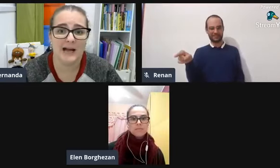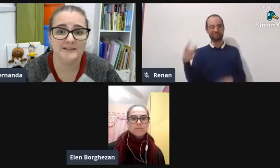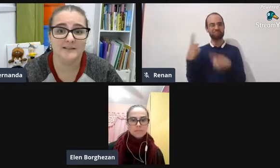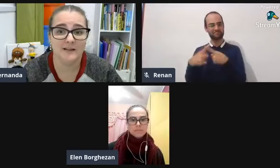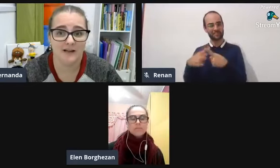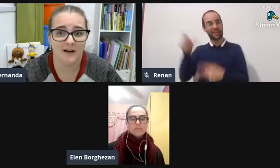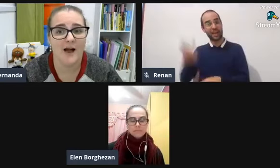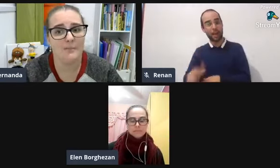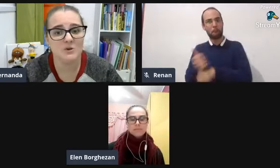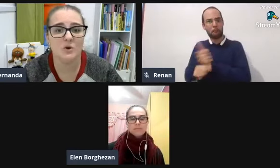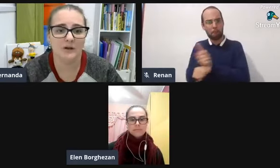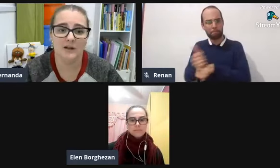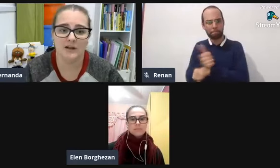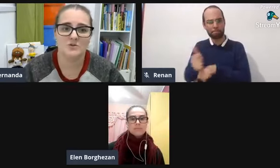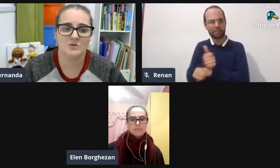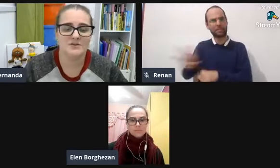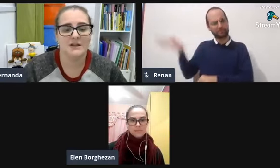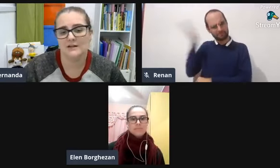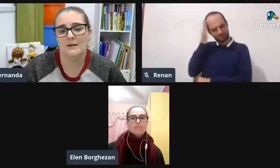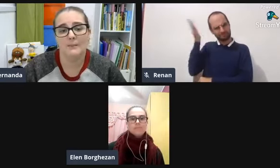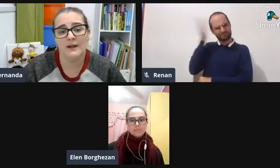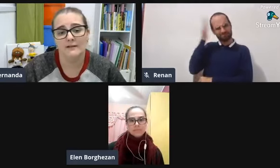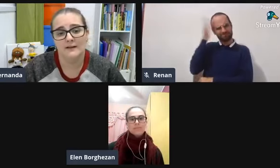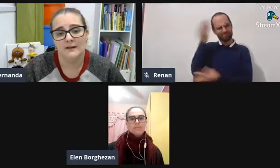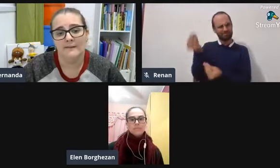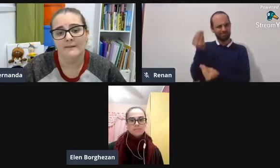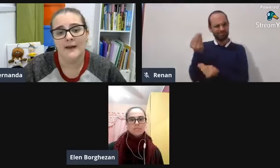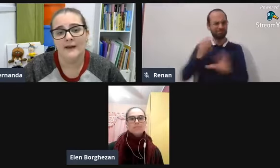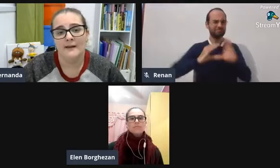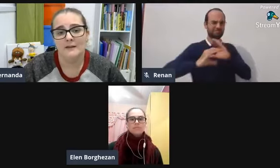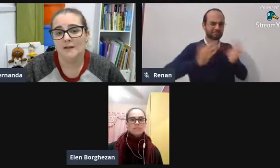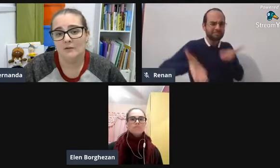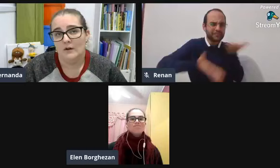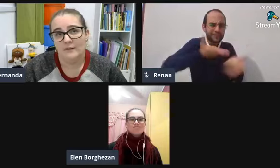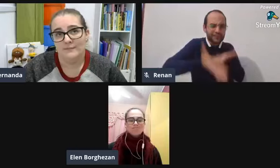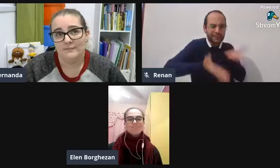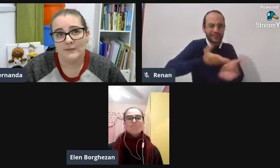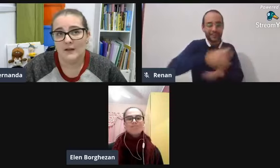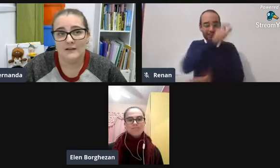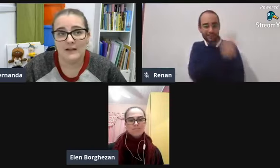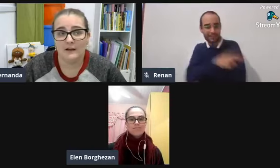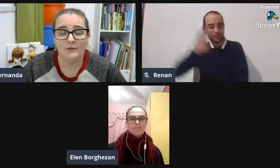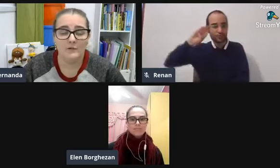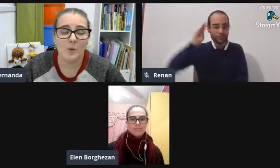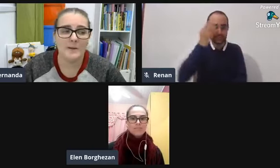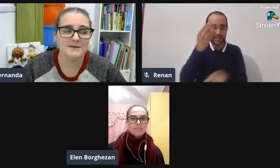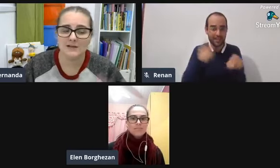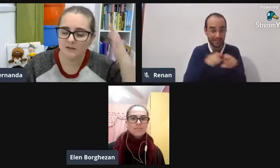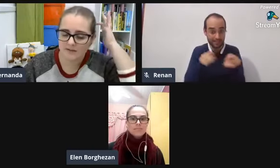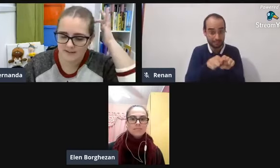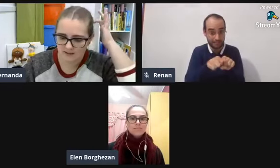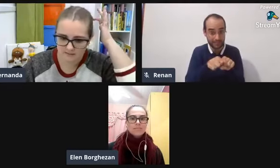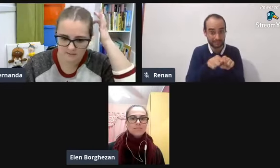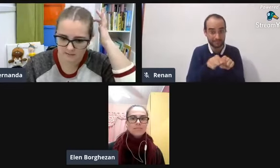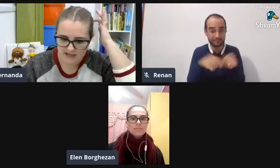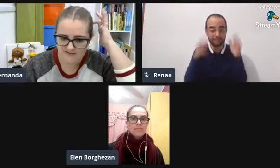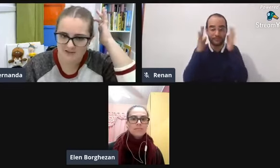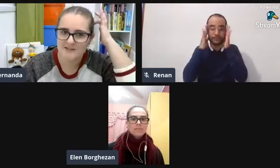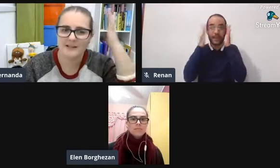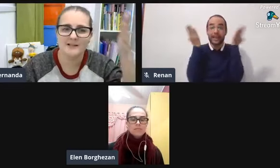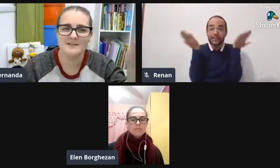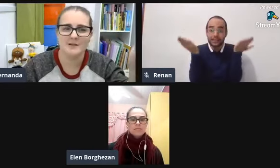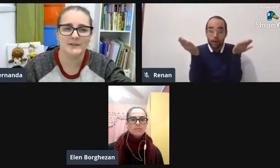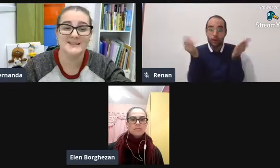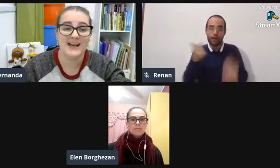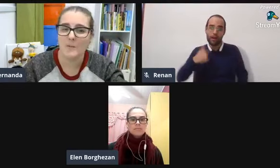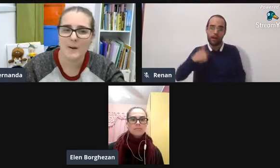qualificados para atender a pessoa que tem a surdo-cegueira também, né? Então, eu fico pensando assim, às